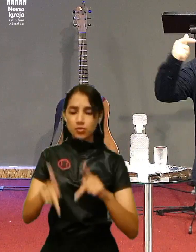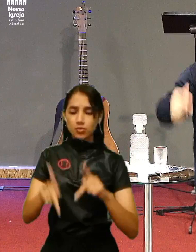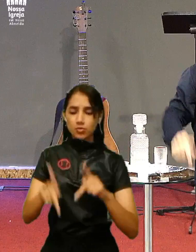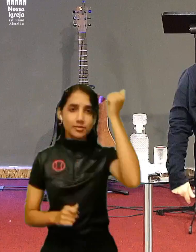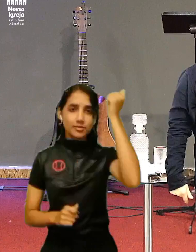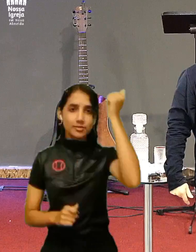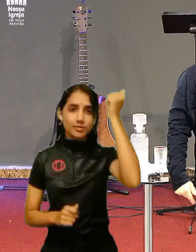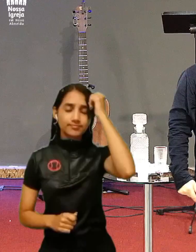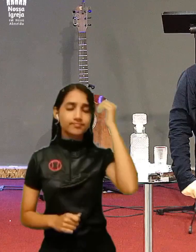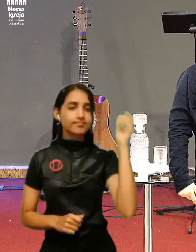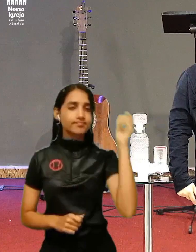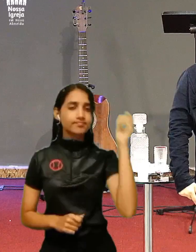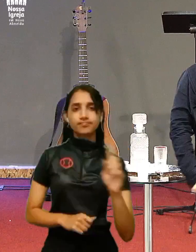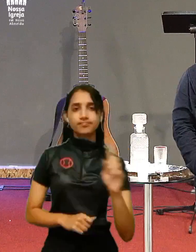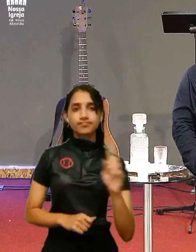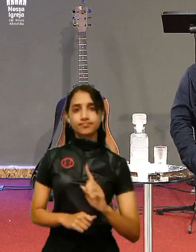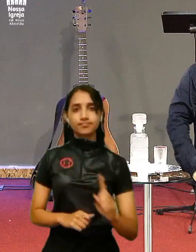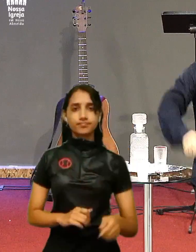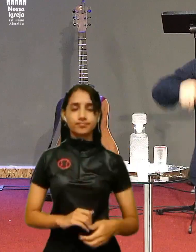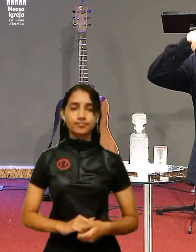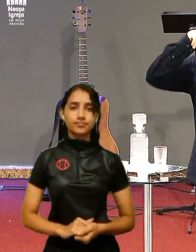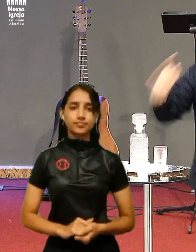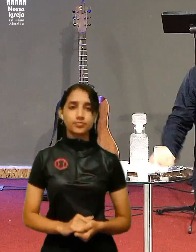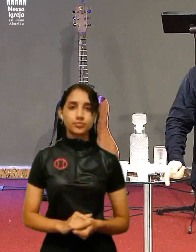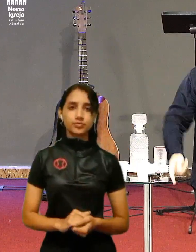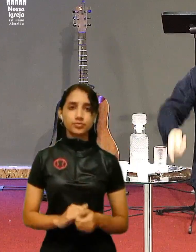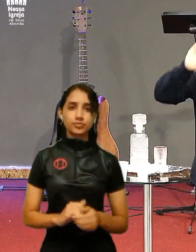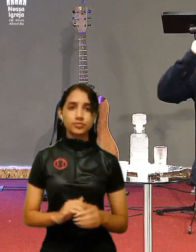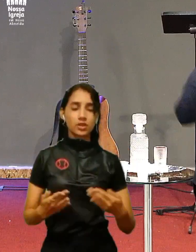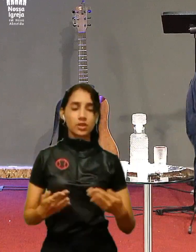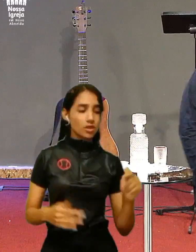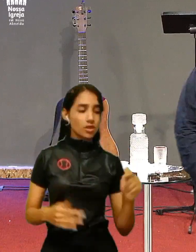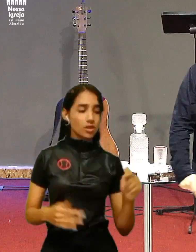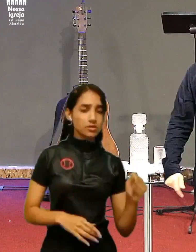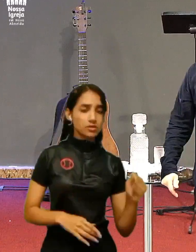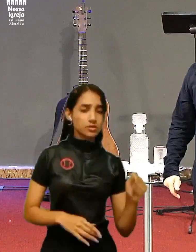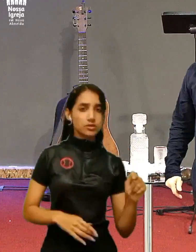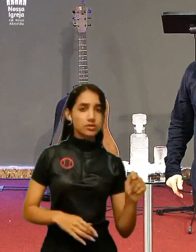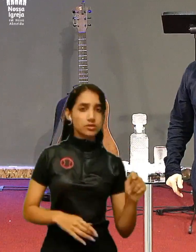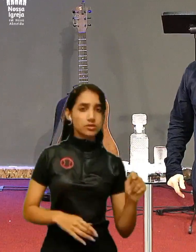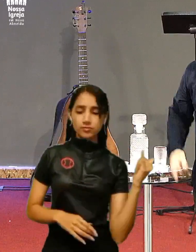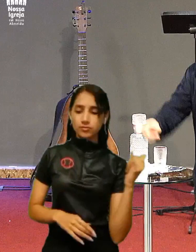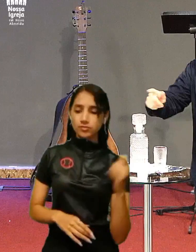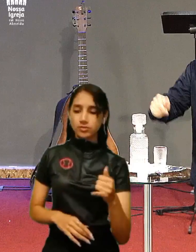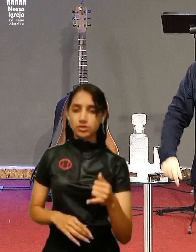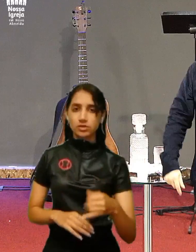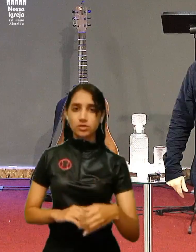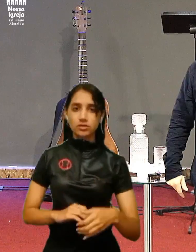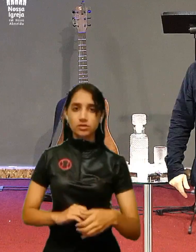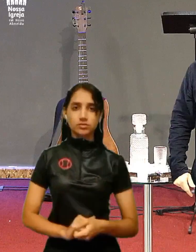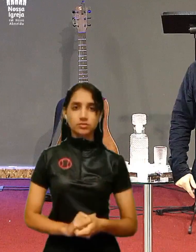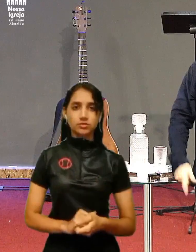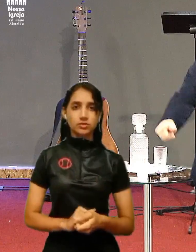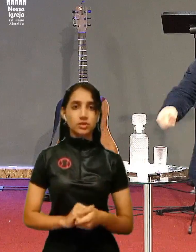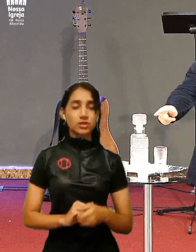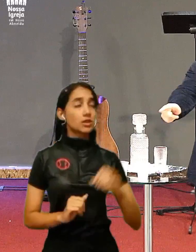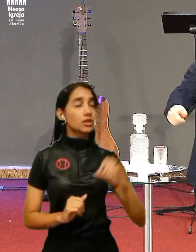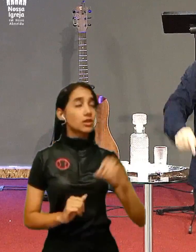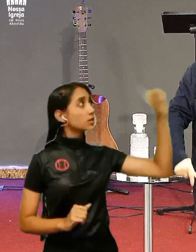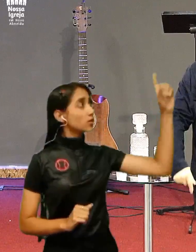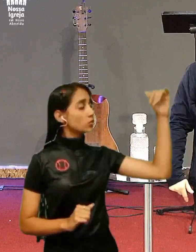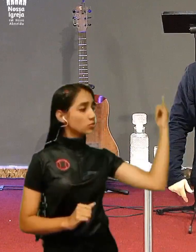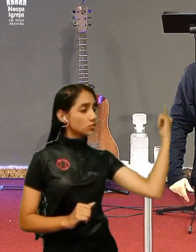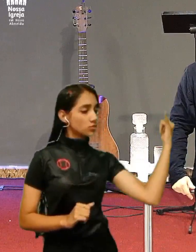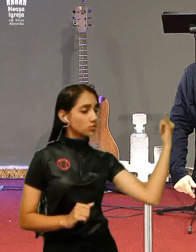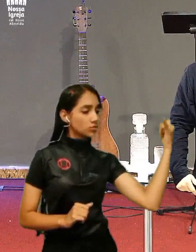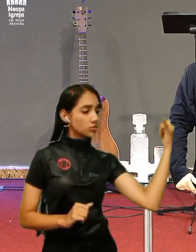com antecedência: olha, quer eles ouçam, quer não ouçam, pregue a palavra, mas eles não vão te